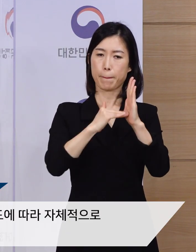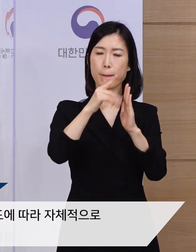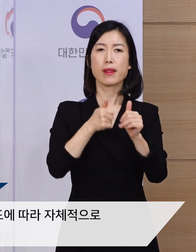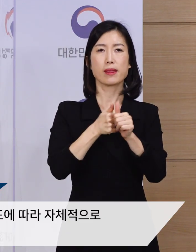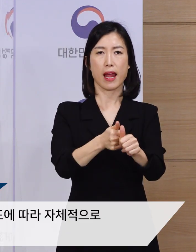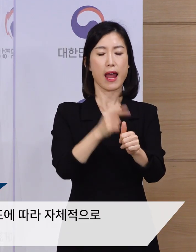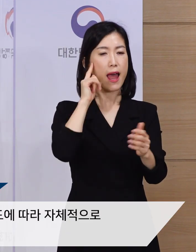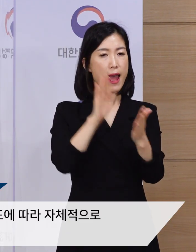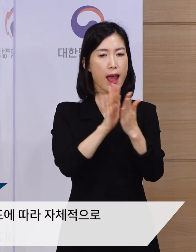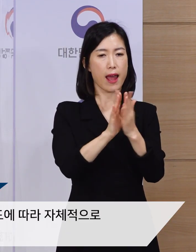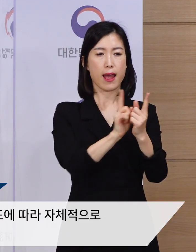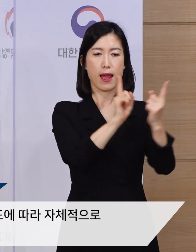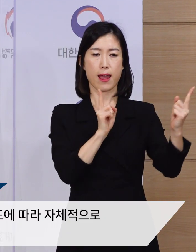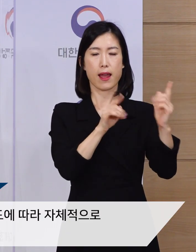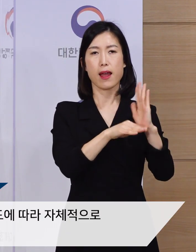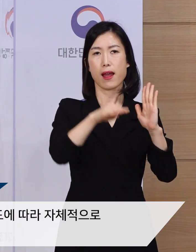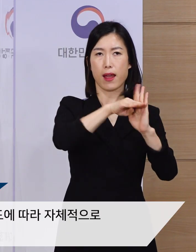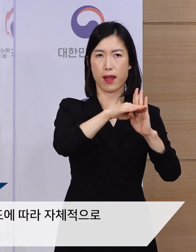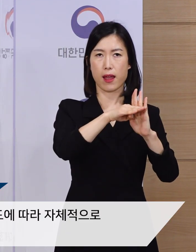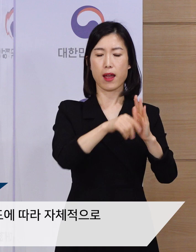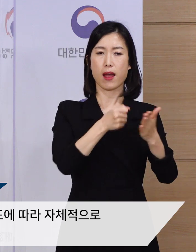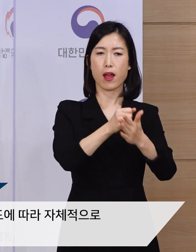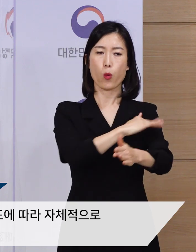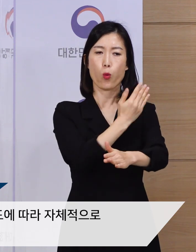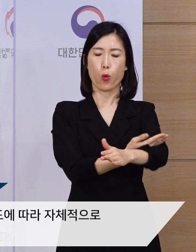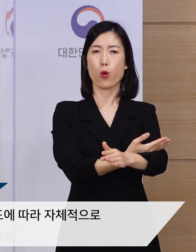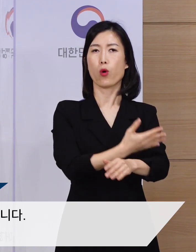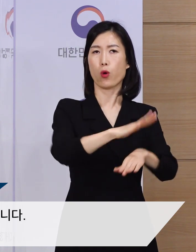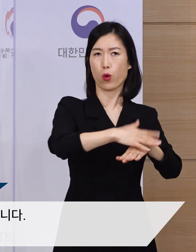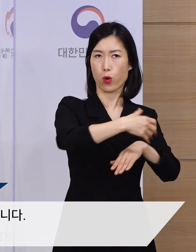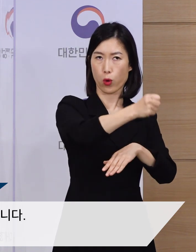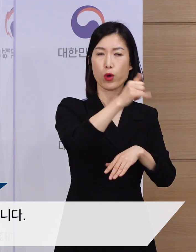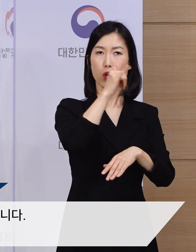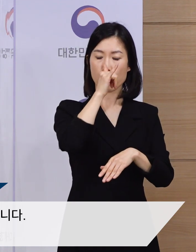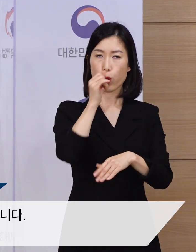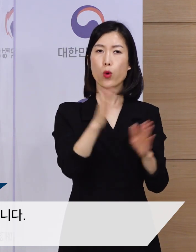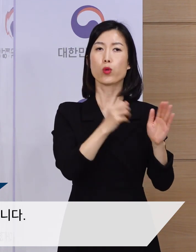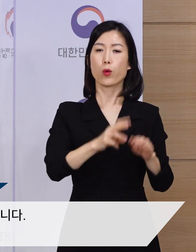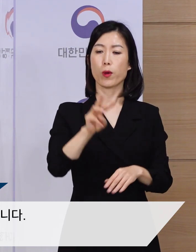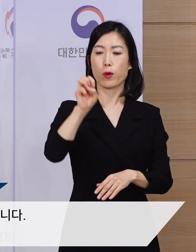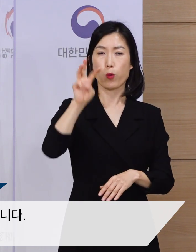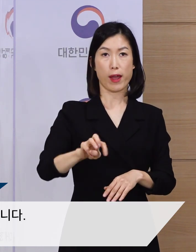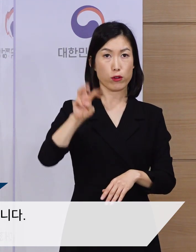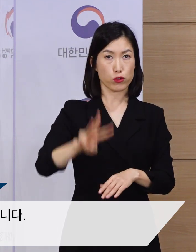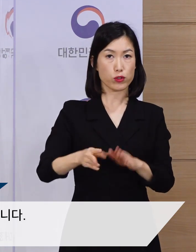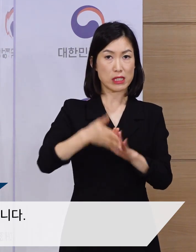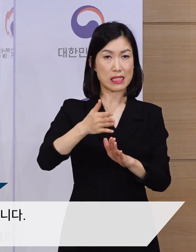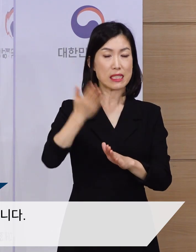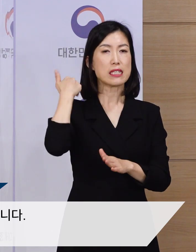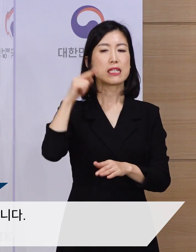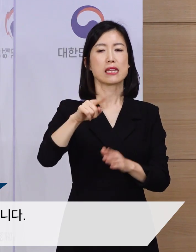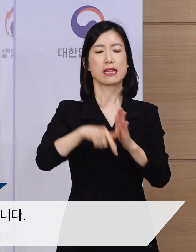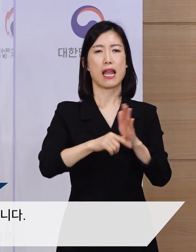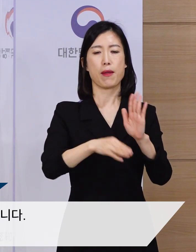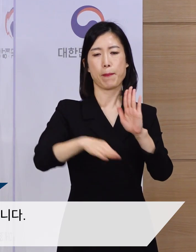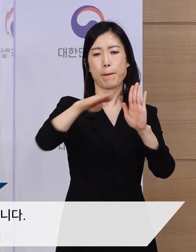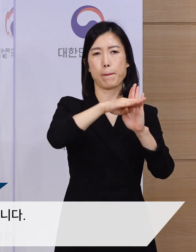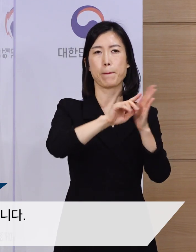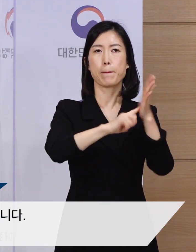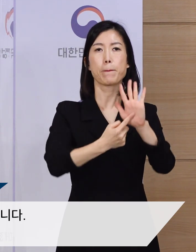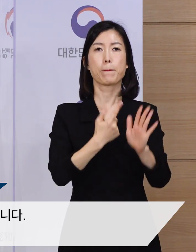자체적으로 거리두기 상향을 결정하는 것도 가능하며 광주, 광주시 등에서 이러한 검토가 이루어지고